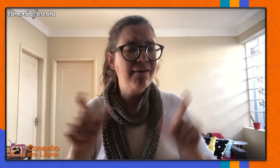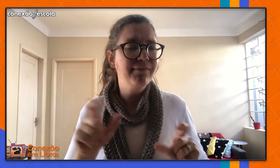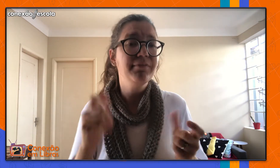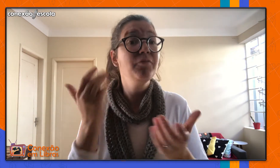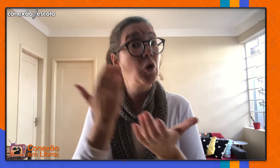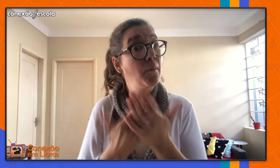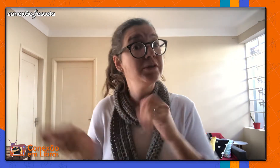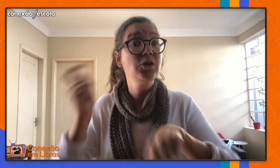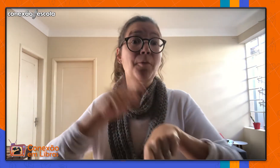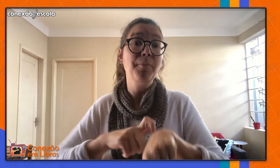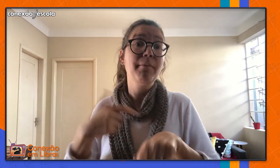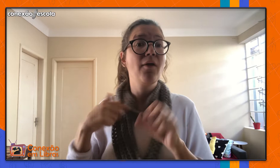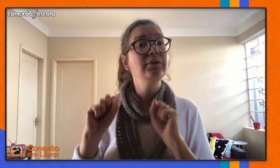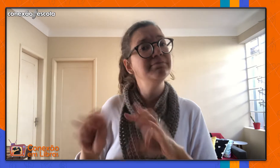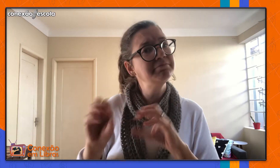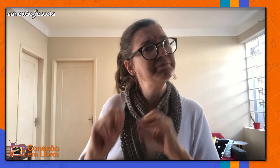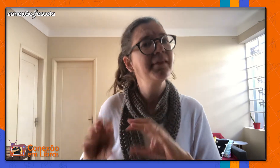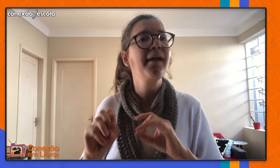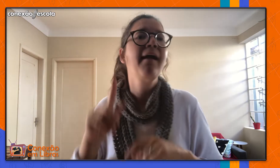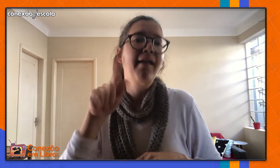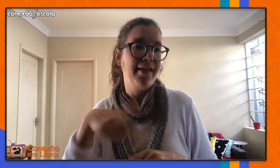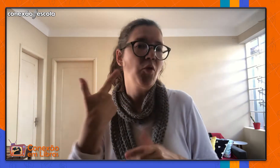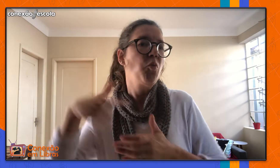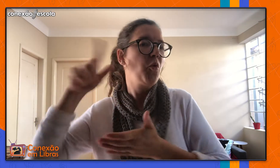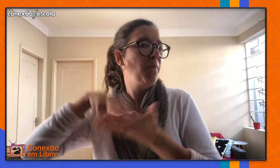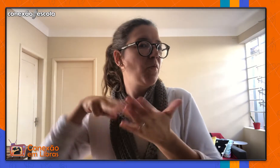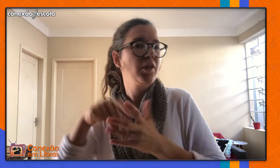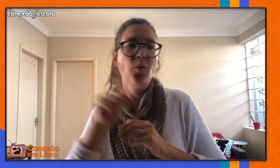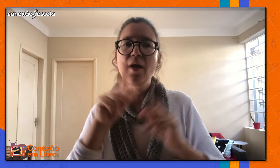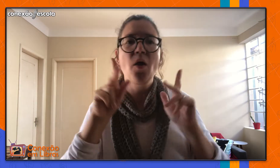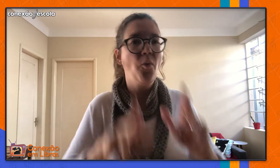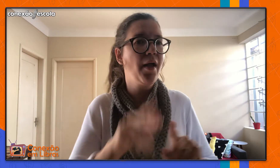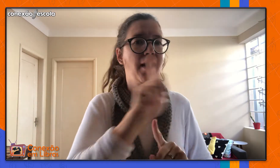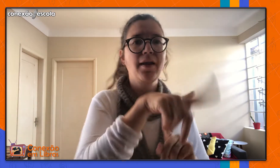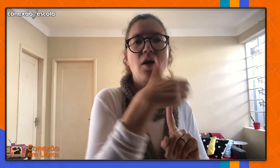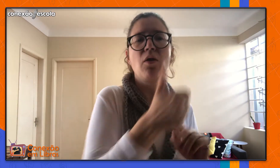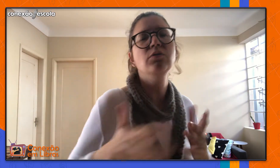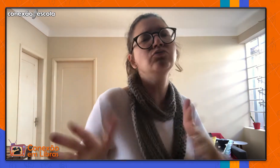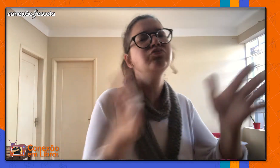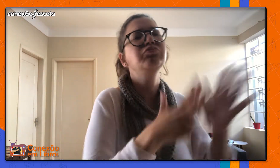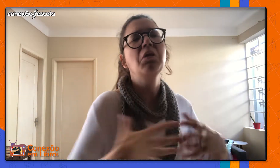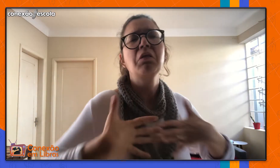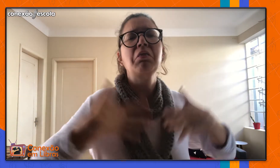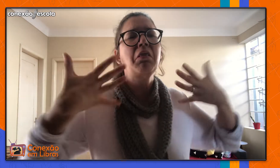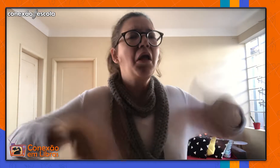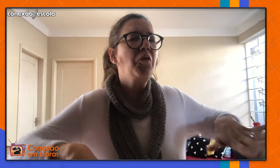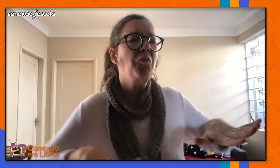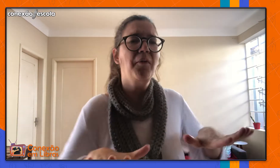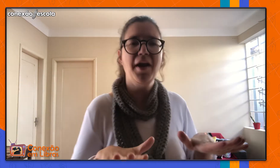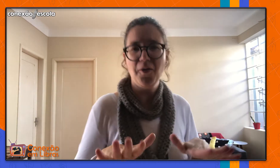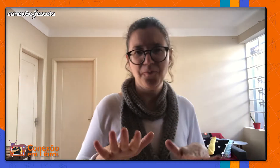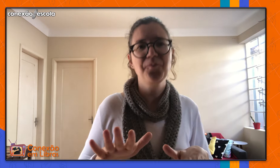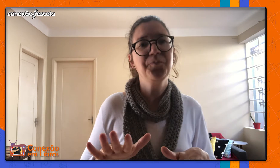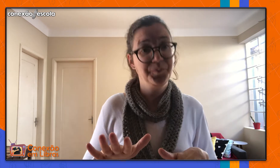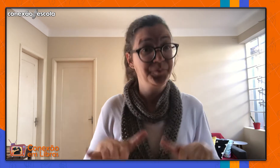palavras, e no momento em que isso é oportuno, eu ensino, mas não é a mesma metodologia, porque a Libras é aprendida